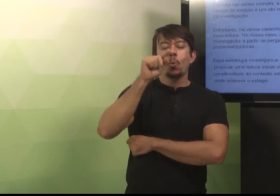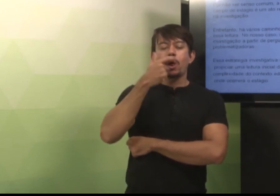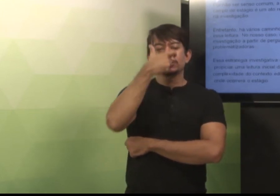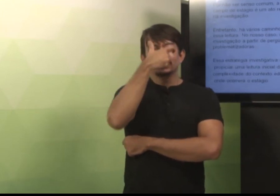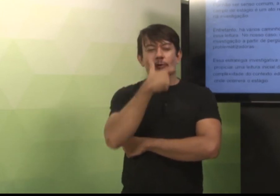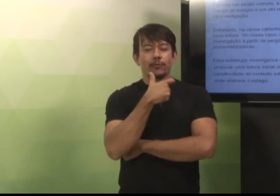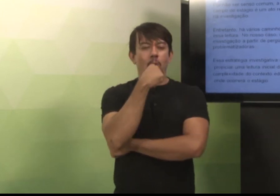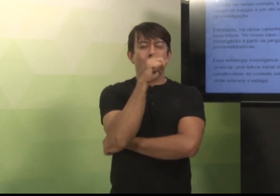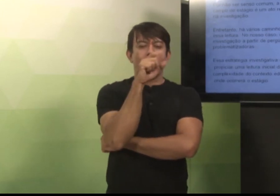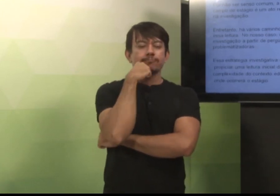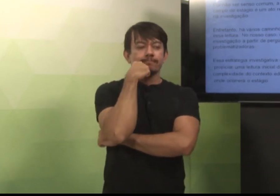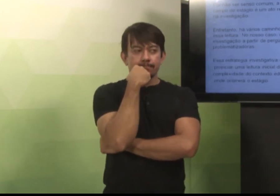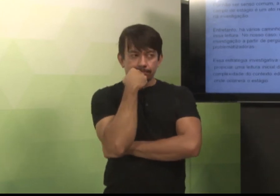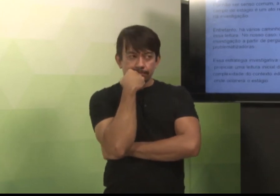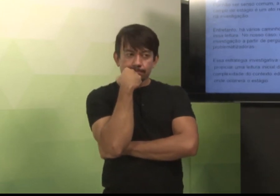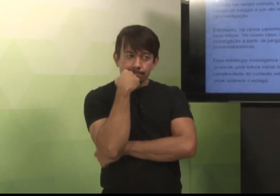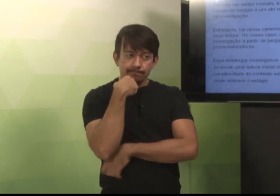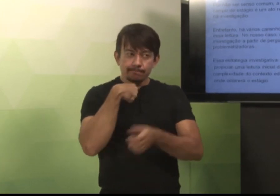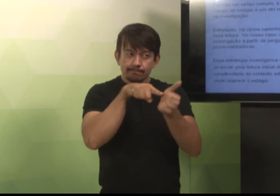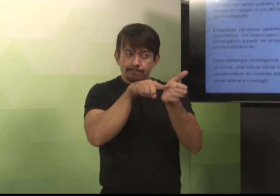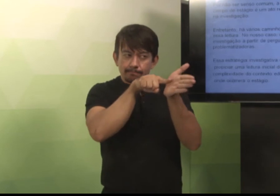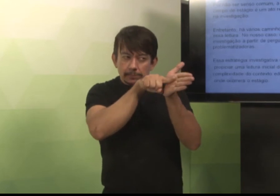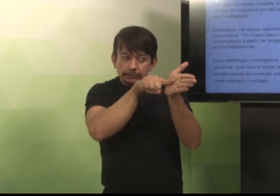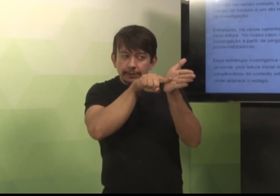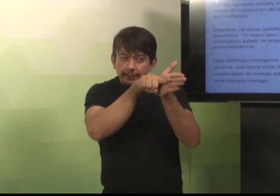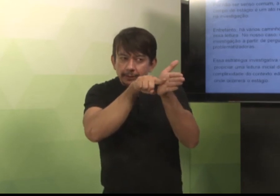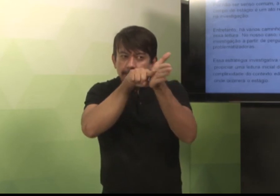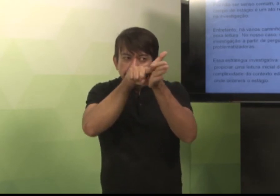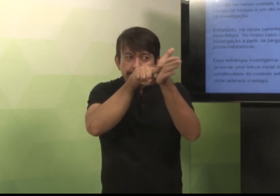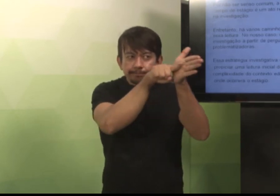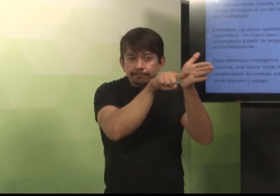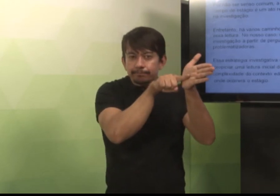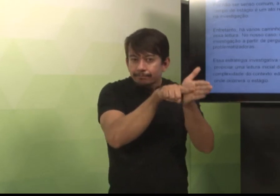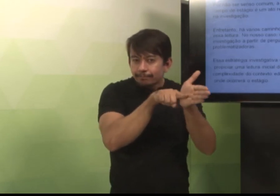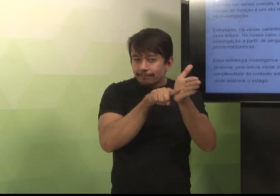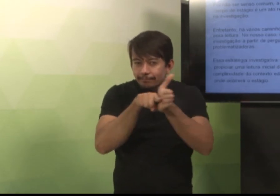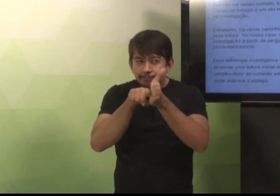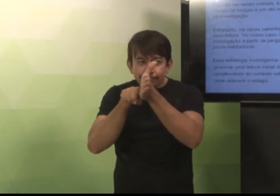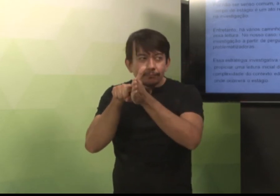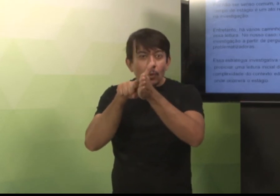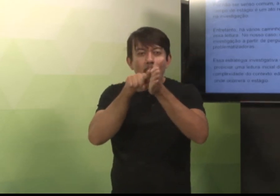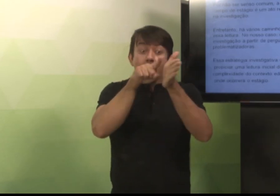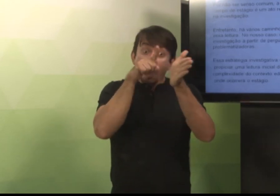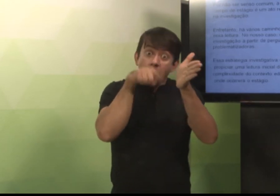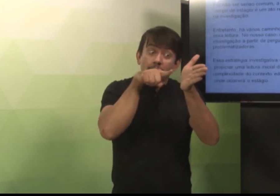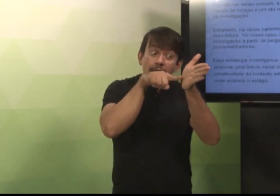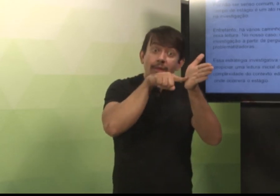Seria como uma investigação, você irá investigar aquele ambiente.